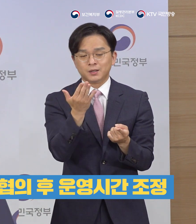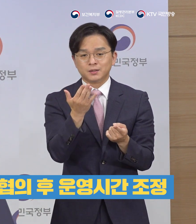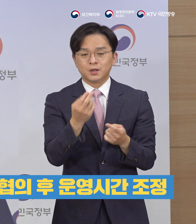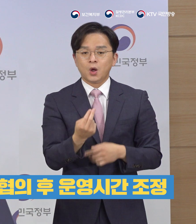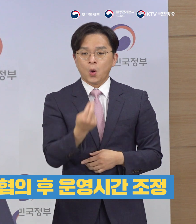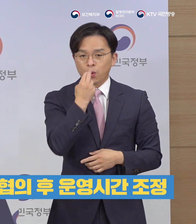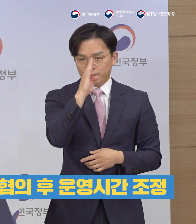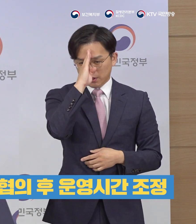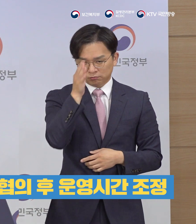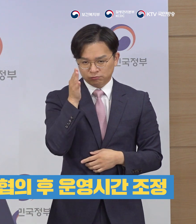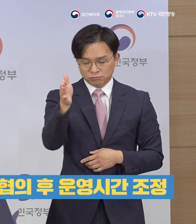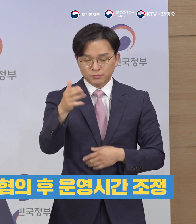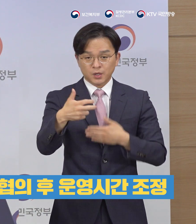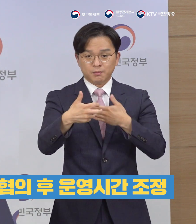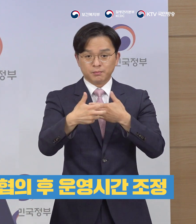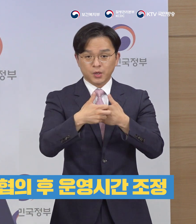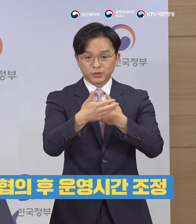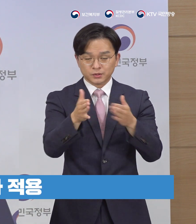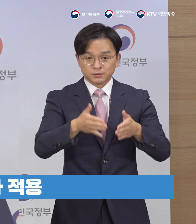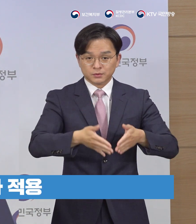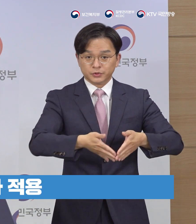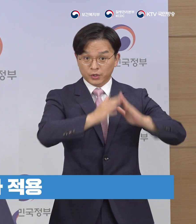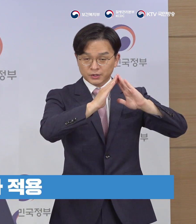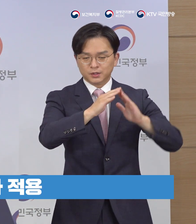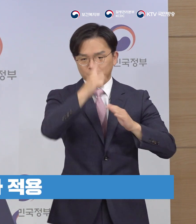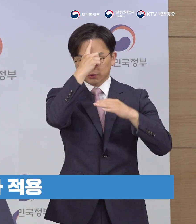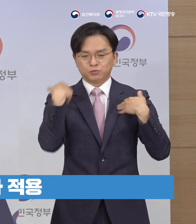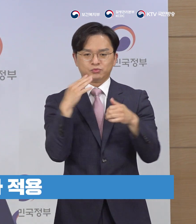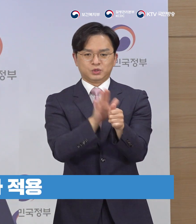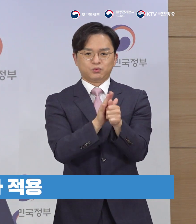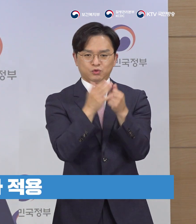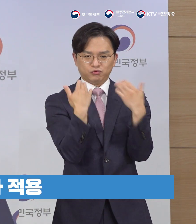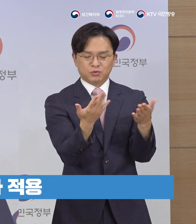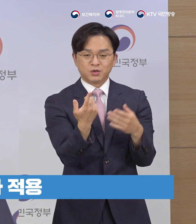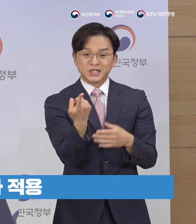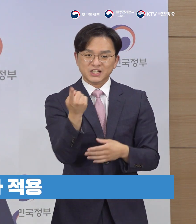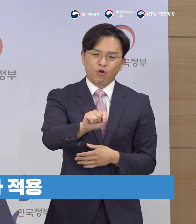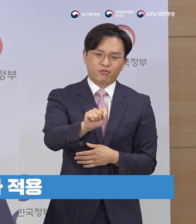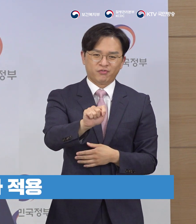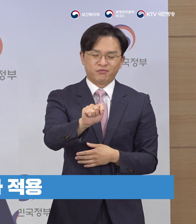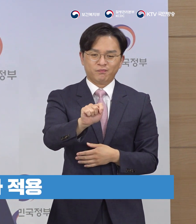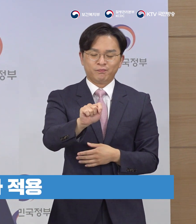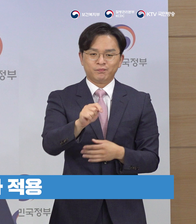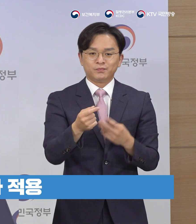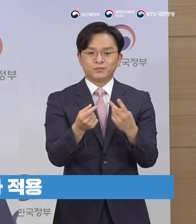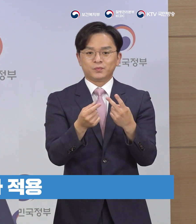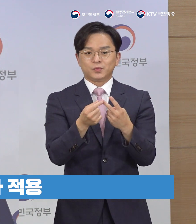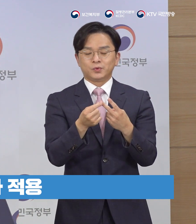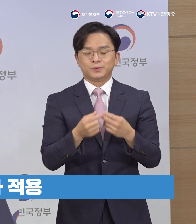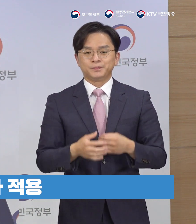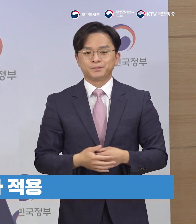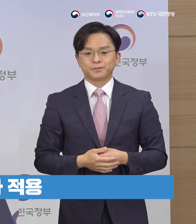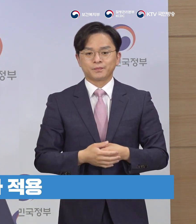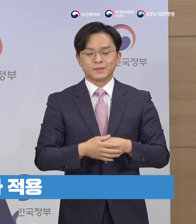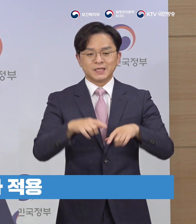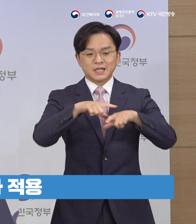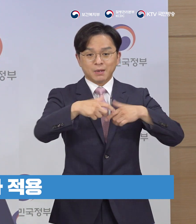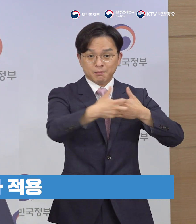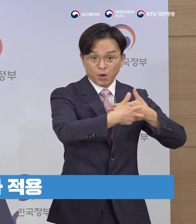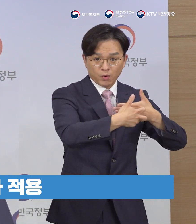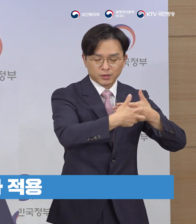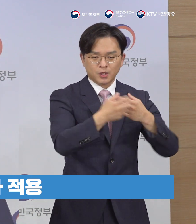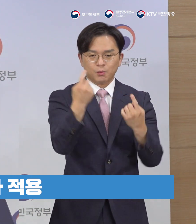있도록 하였습니다. 호흡기 전담 클리닉으로 지정되면 개소당 1억 원의 설치 비용을